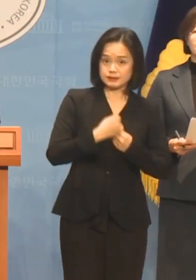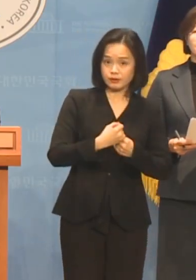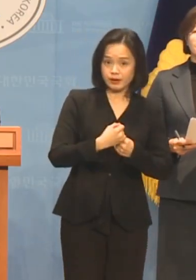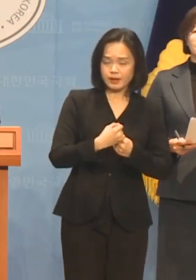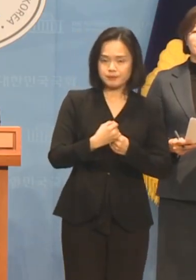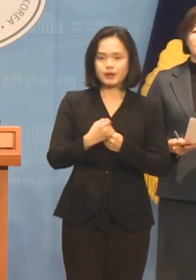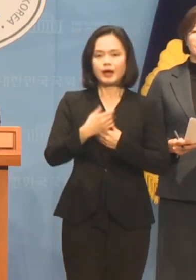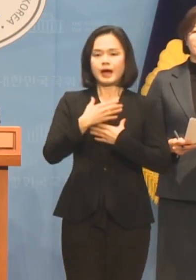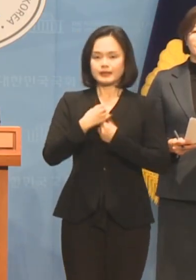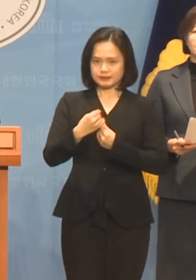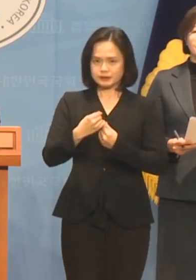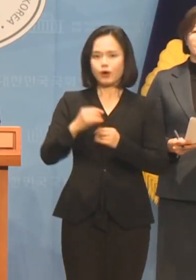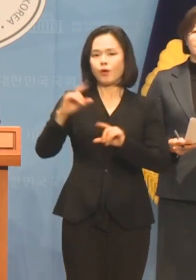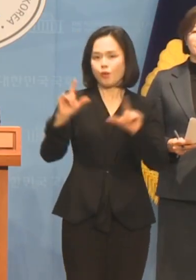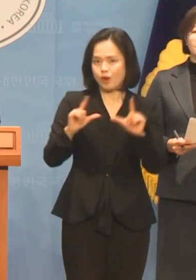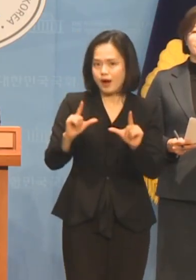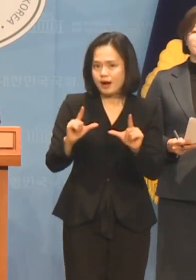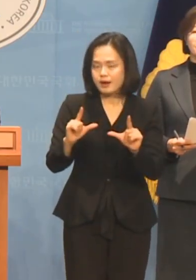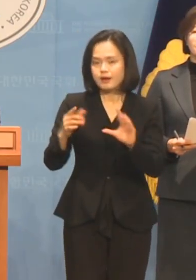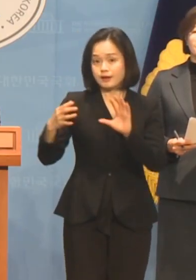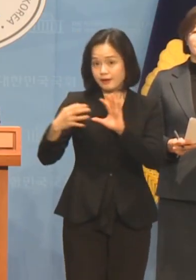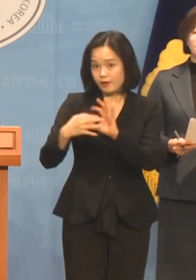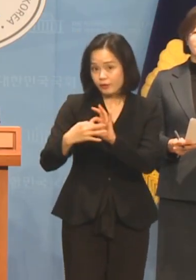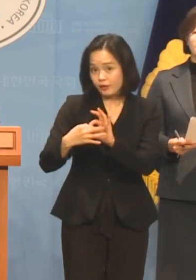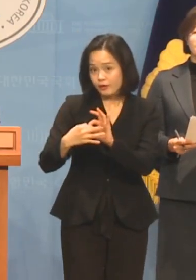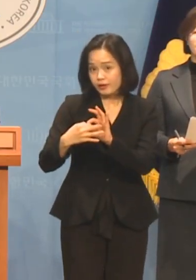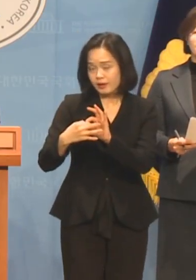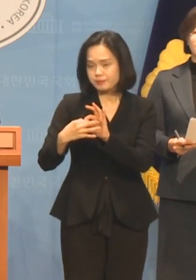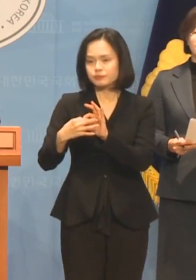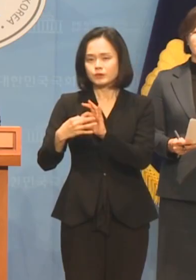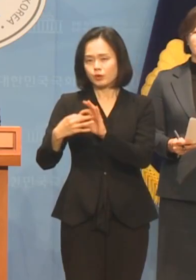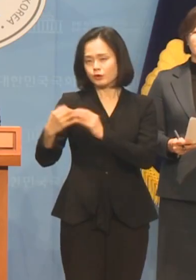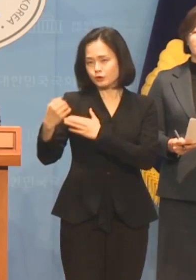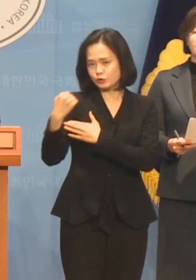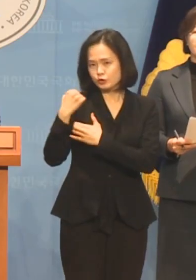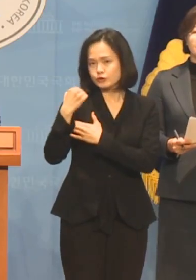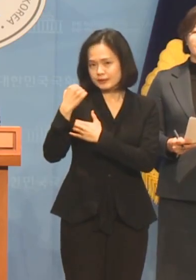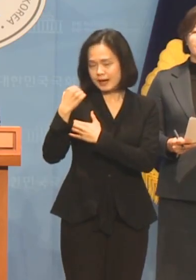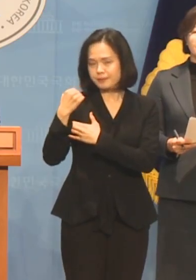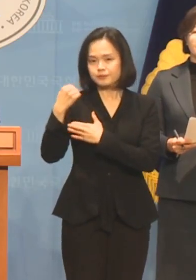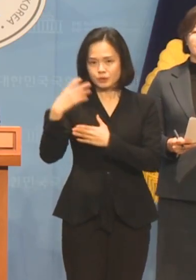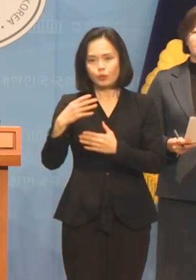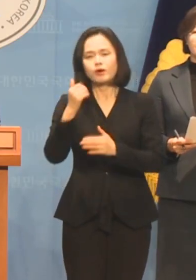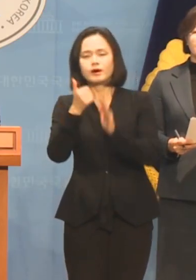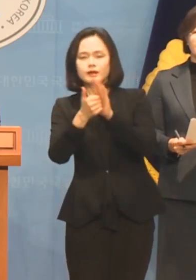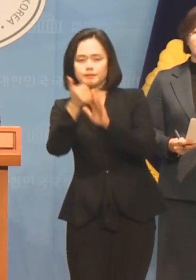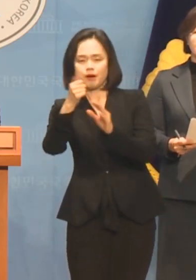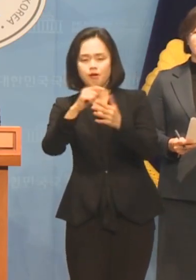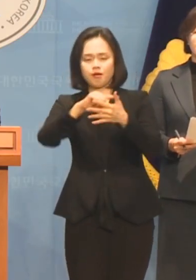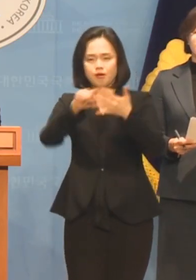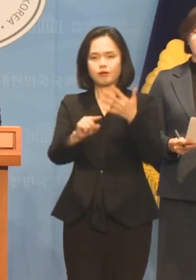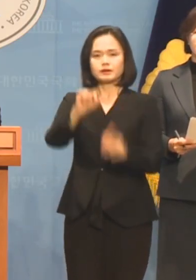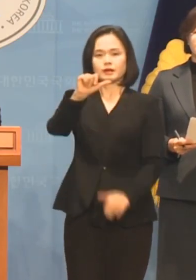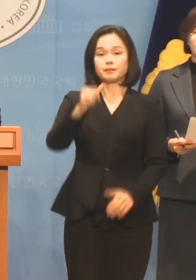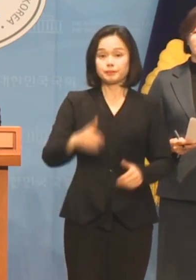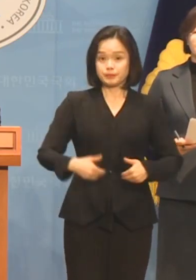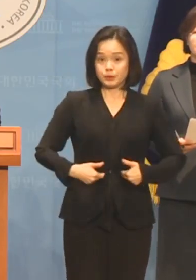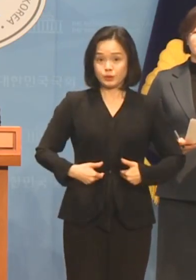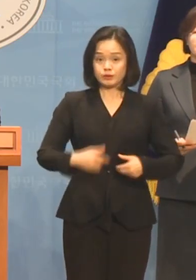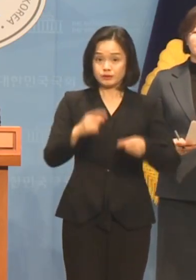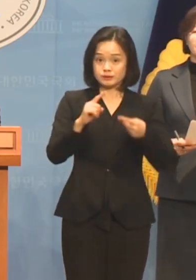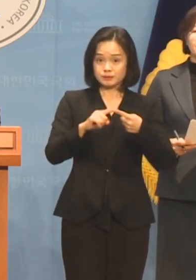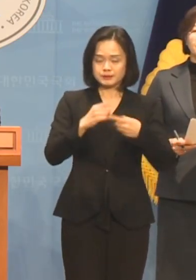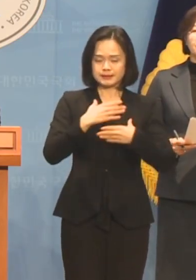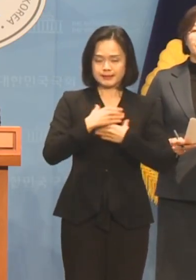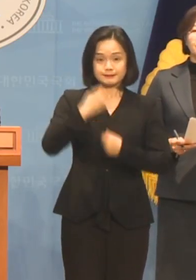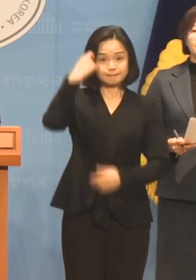연결감, 유능감, 그리고 희망이 필요합니다. 첫째, 안전감. 무엇보다 신체적 안전이 보장되어야